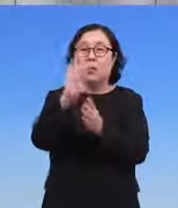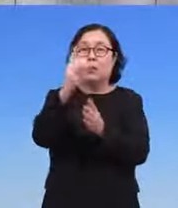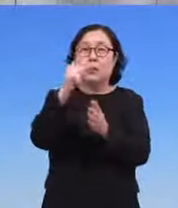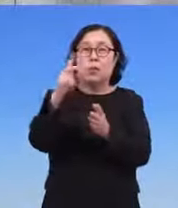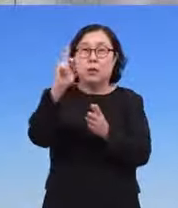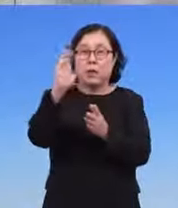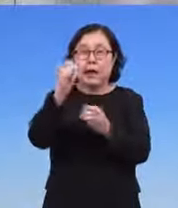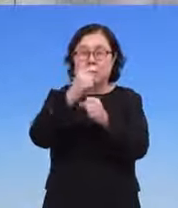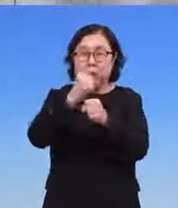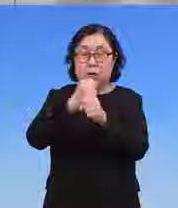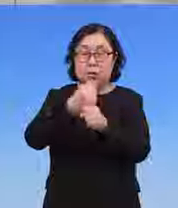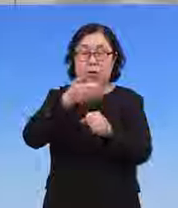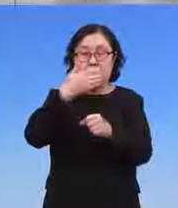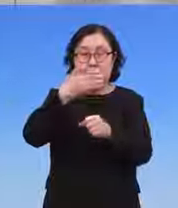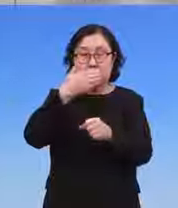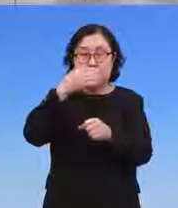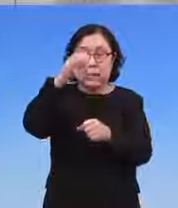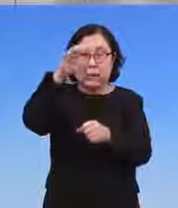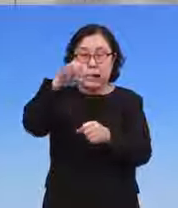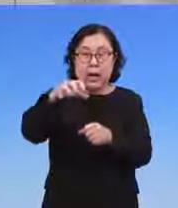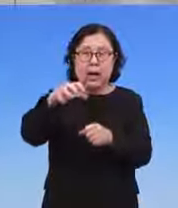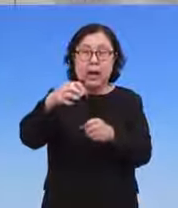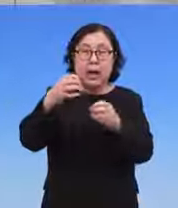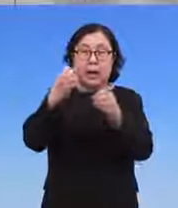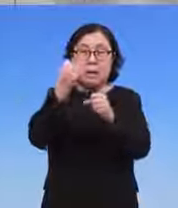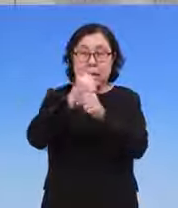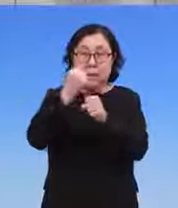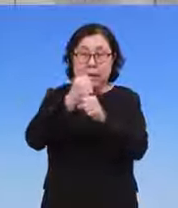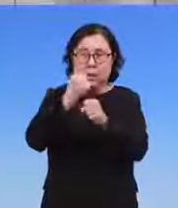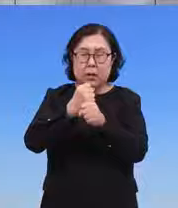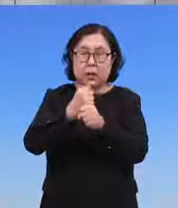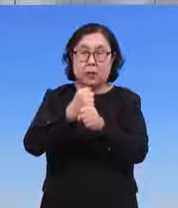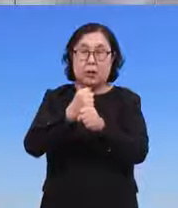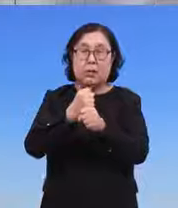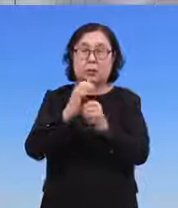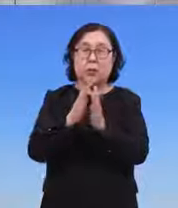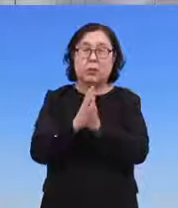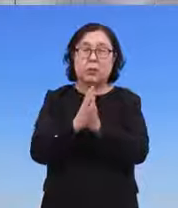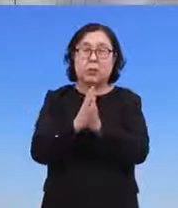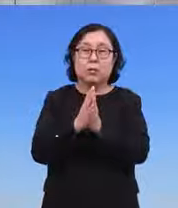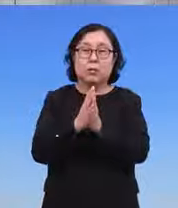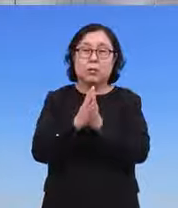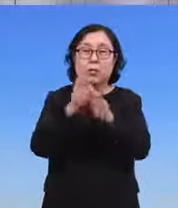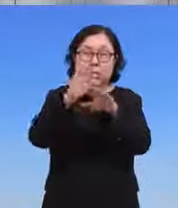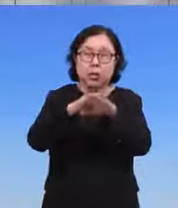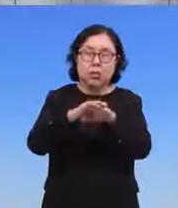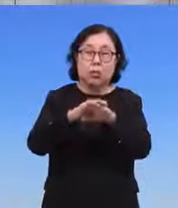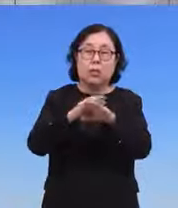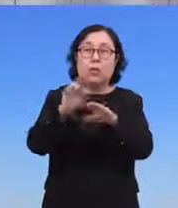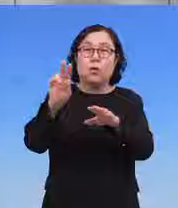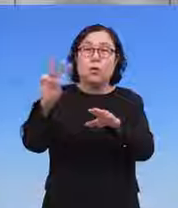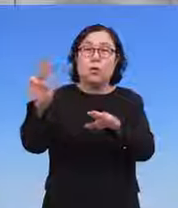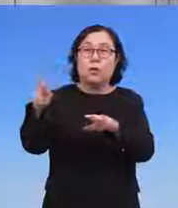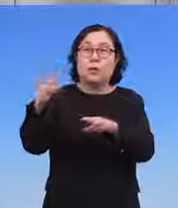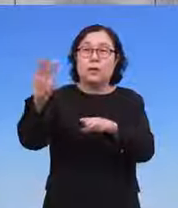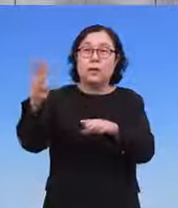있도록 본당도 만들고 교육관도 만들고 식당도 만들고 세가족 부시 다 만들었는데도 200~300명밖에 안